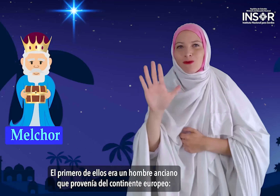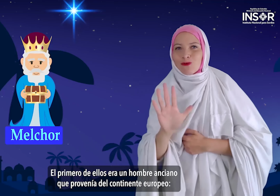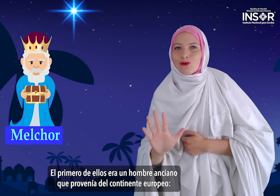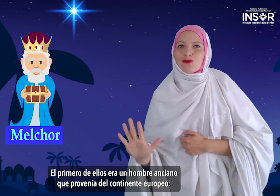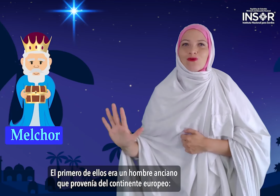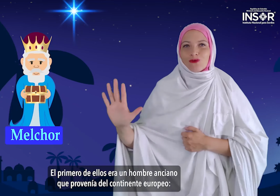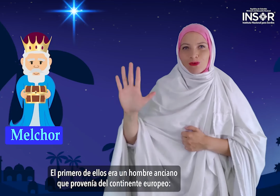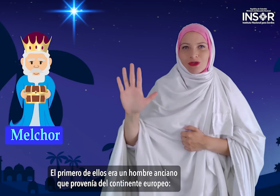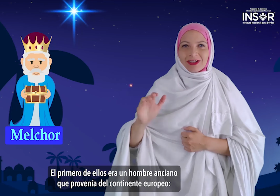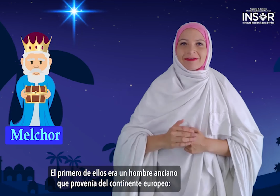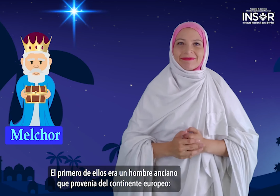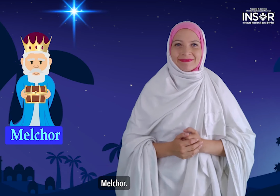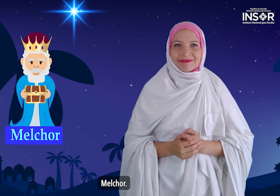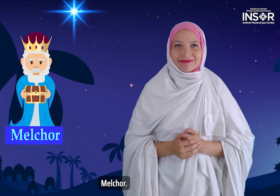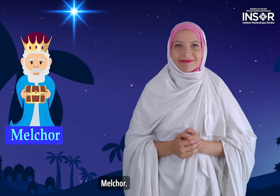europeo, Melchor.